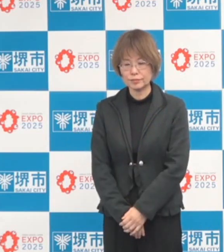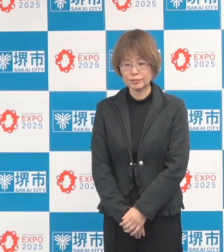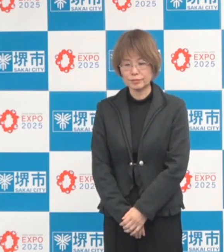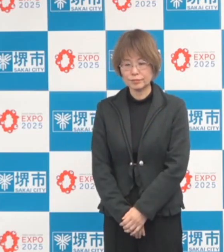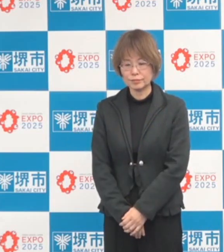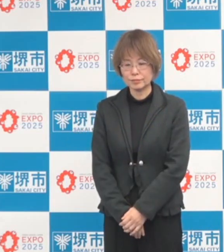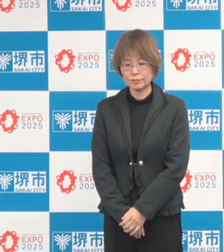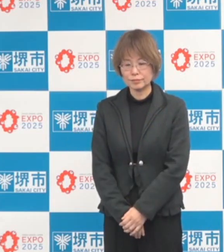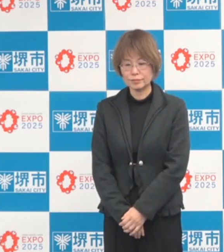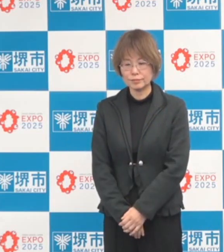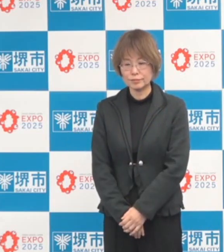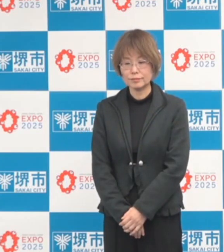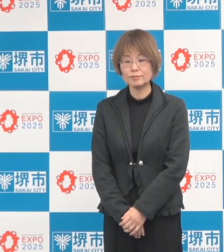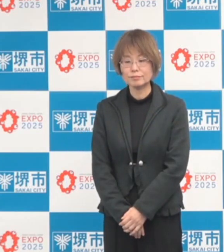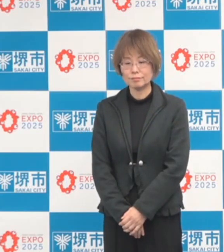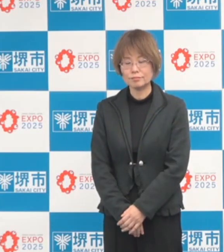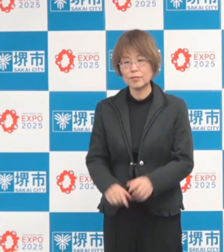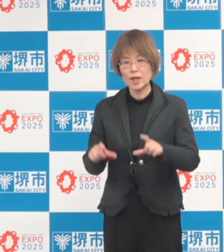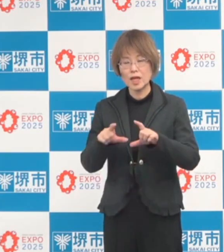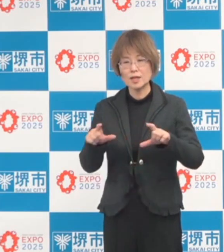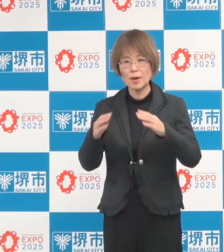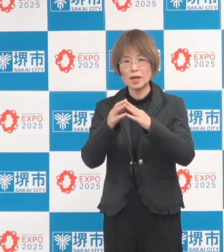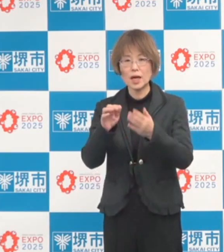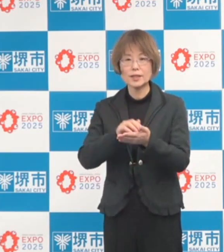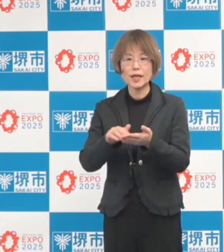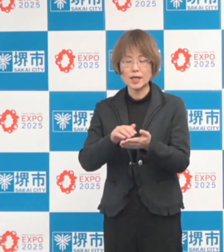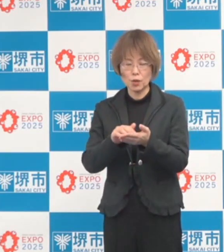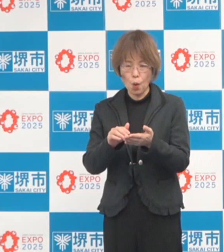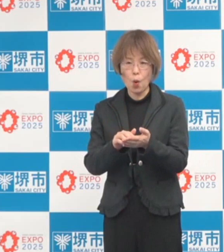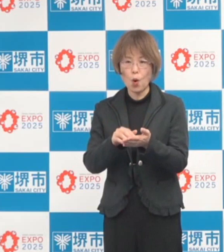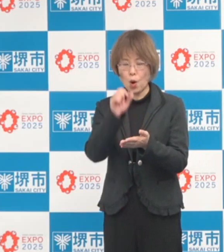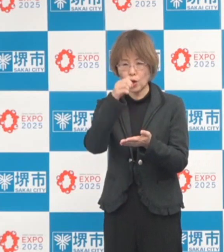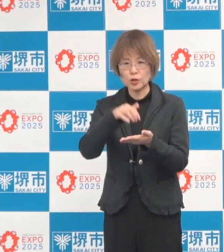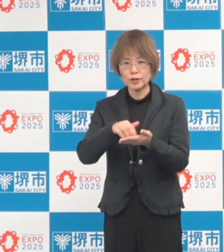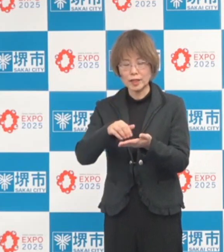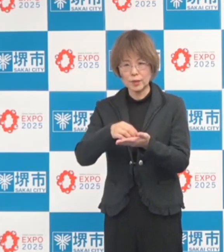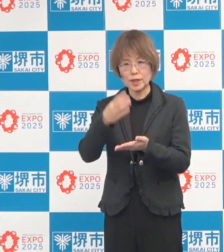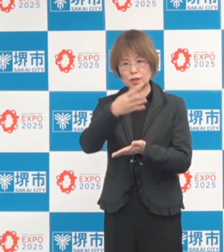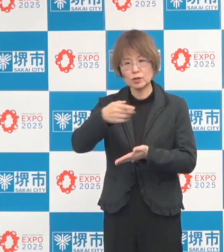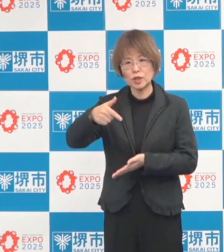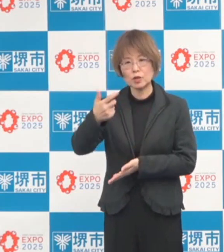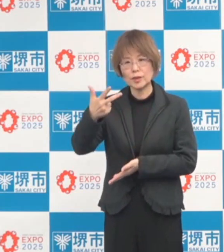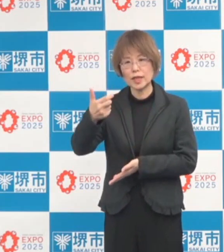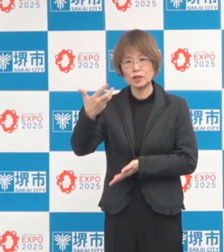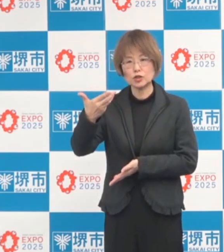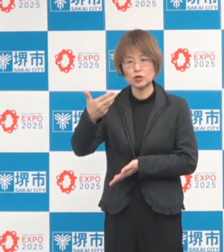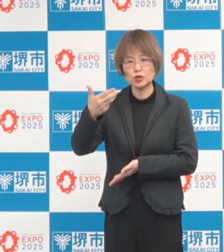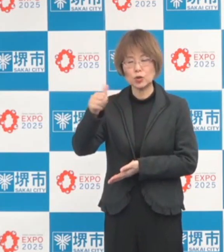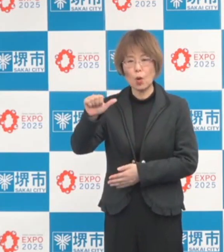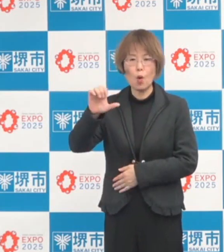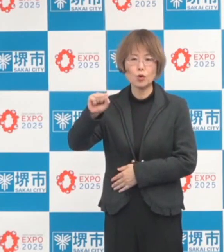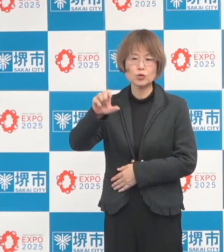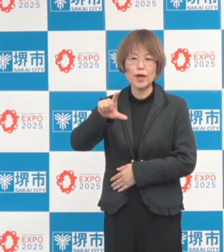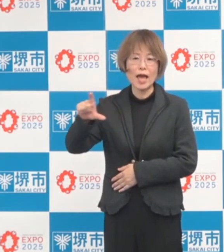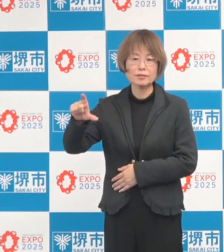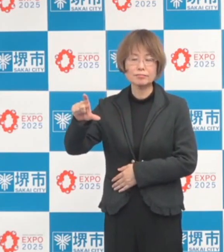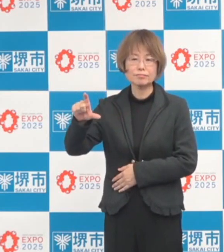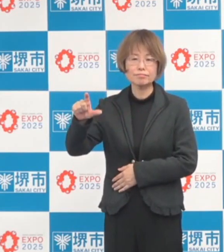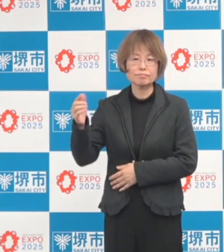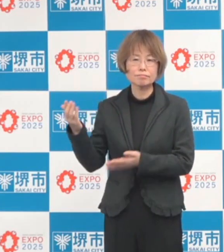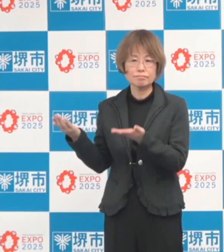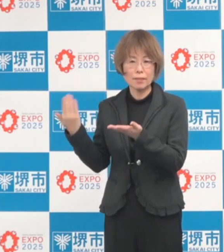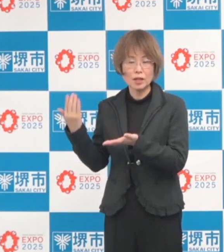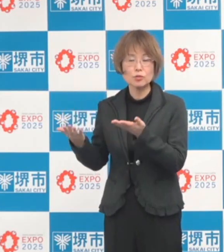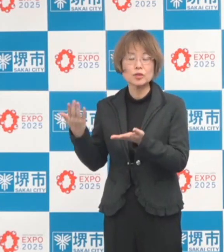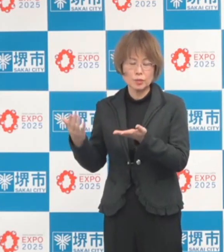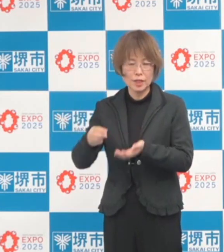はい、一般会計の予算規模は4675億円で、前年度から